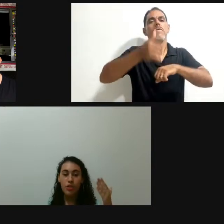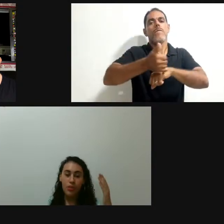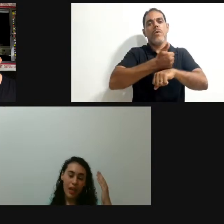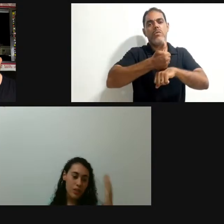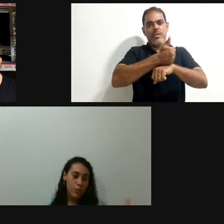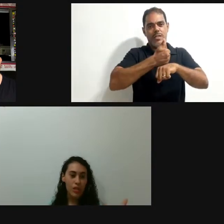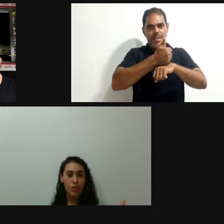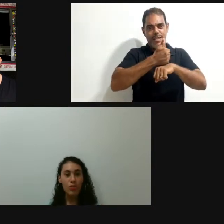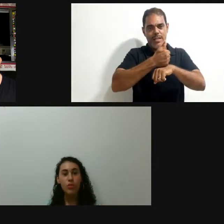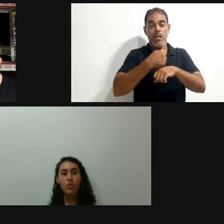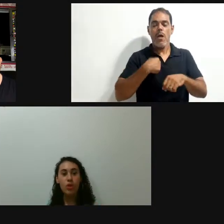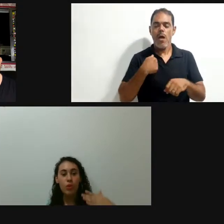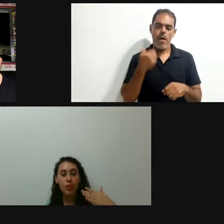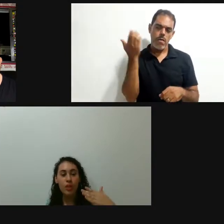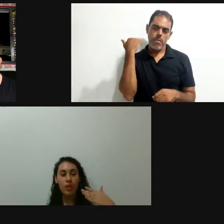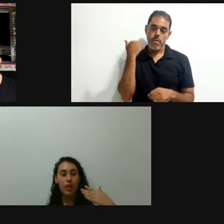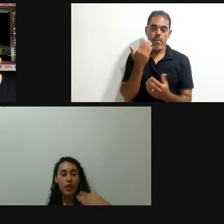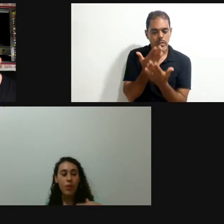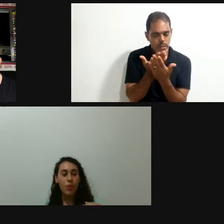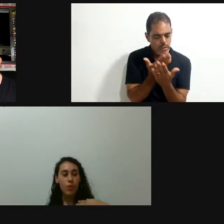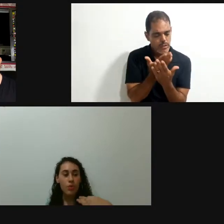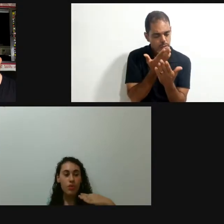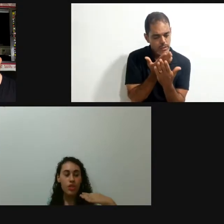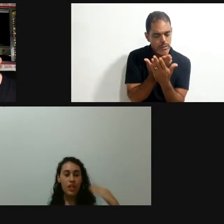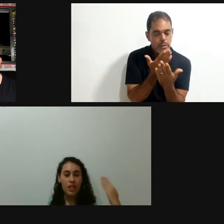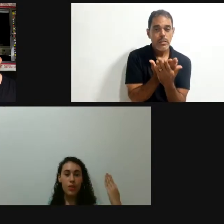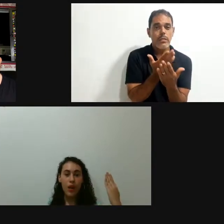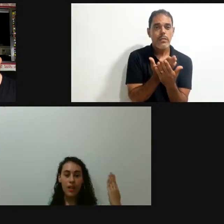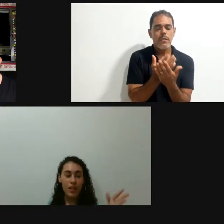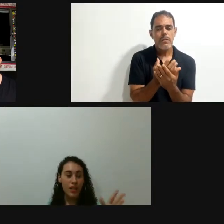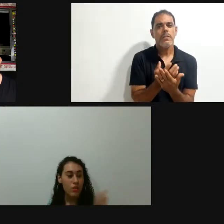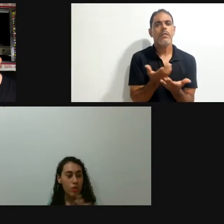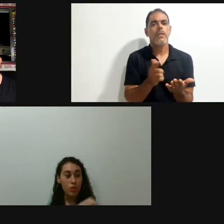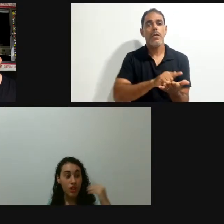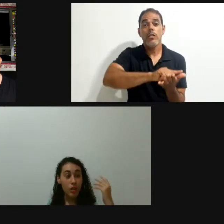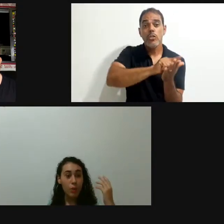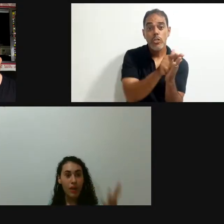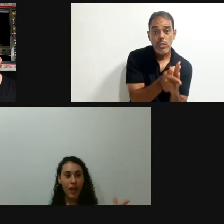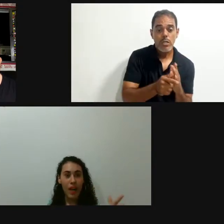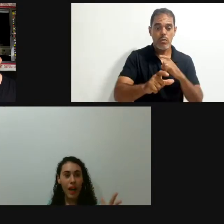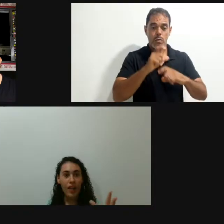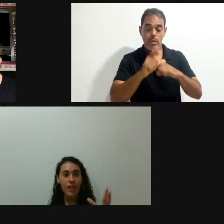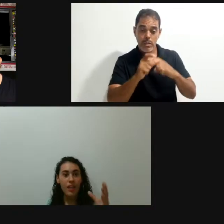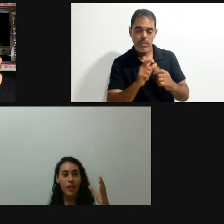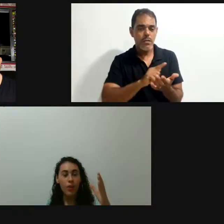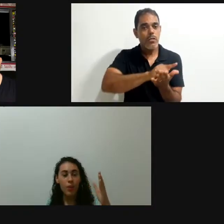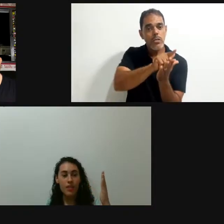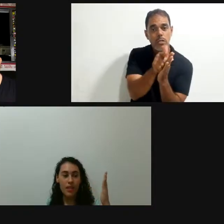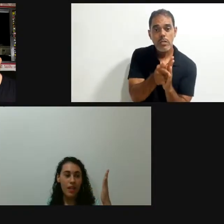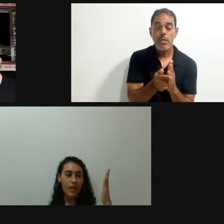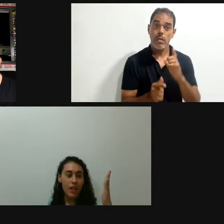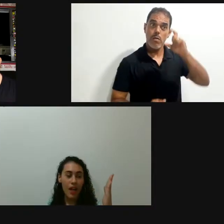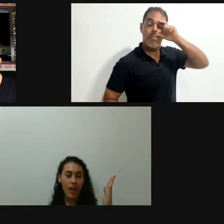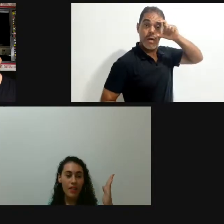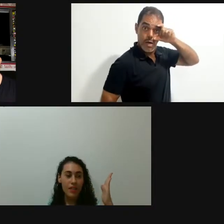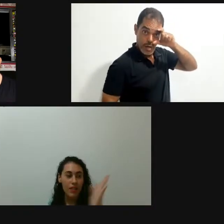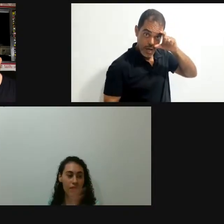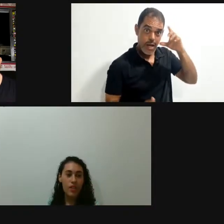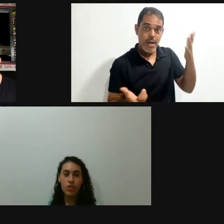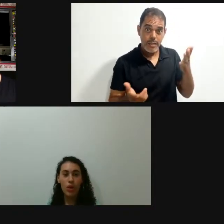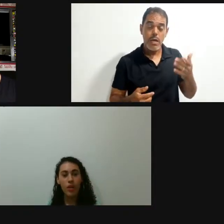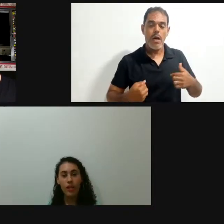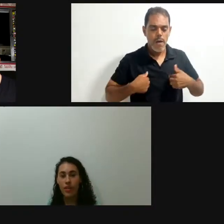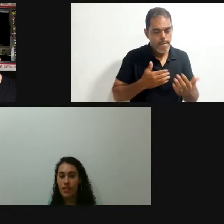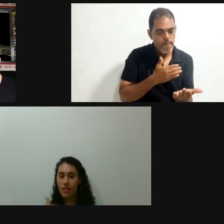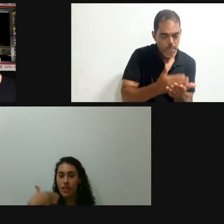a estudar sobre o assunto, sobre o gênero quadrinho, sobre o gênero mangá, e comecei a escrever